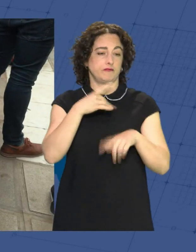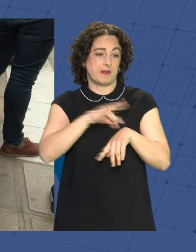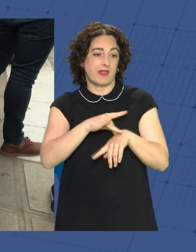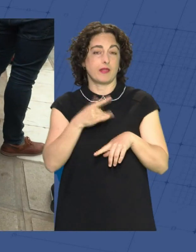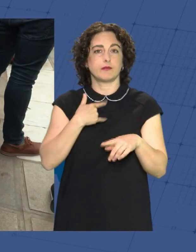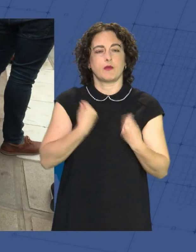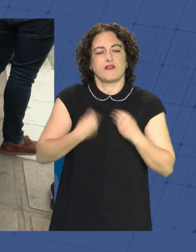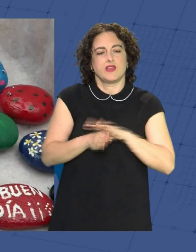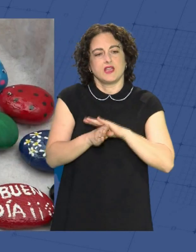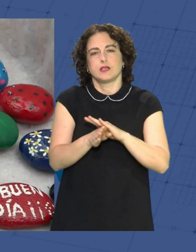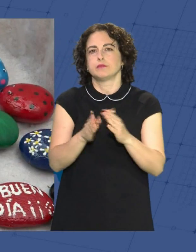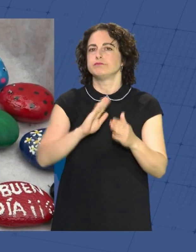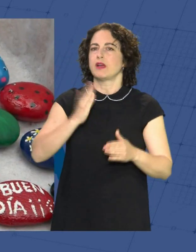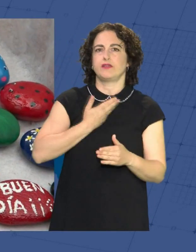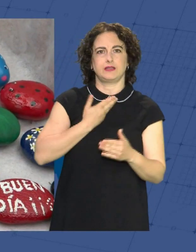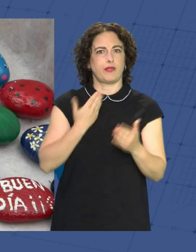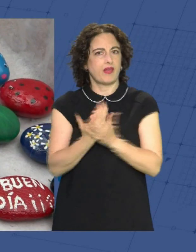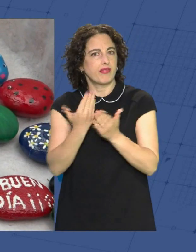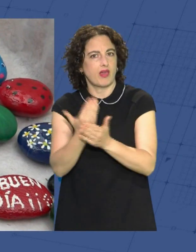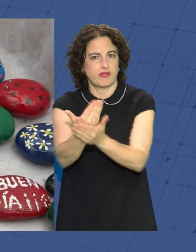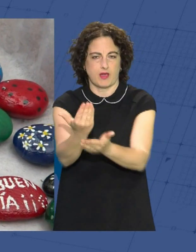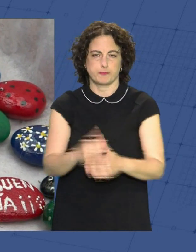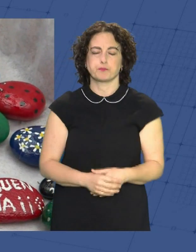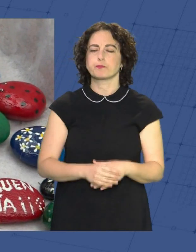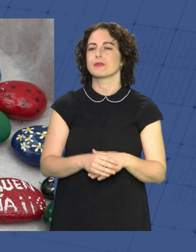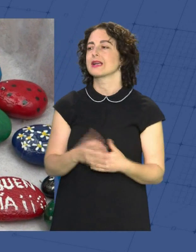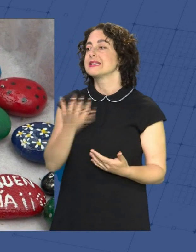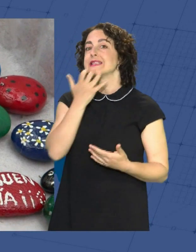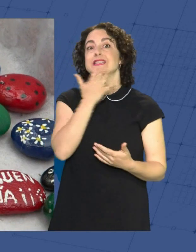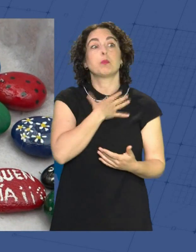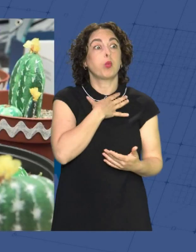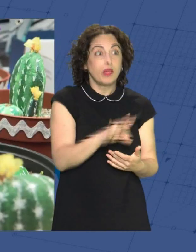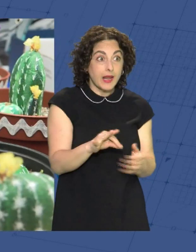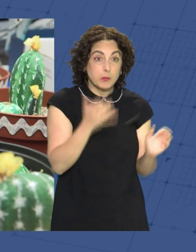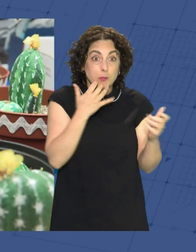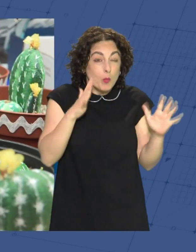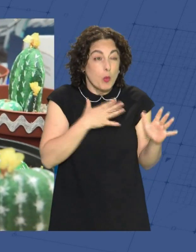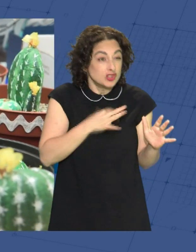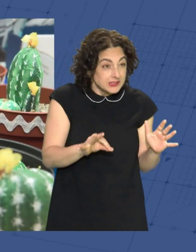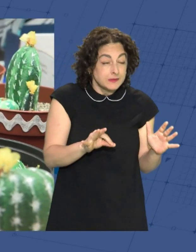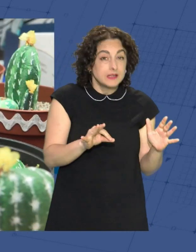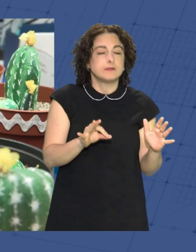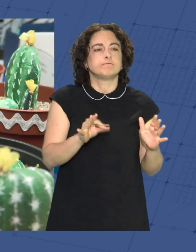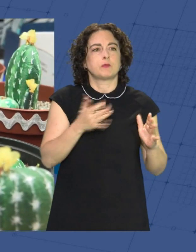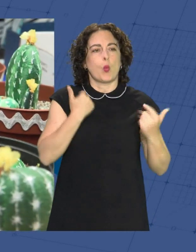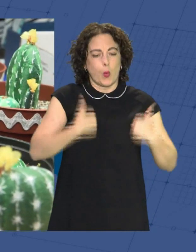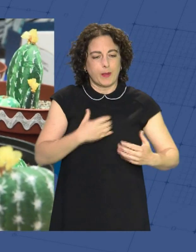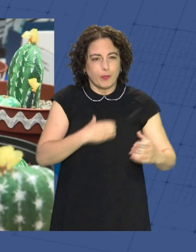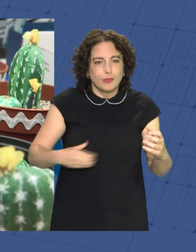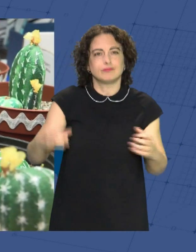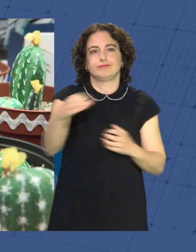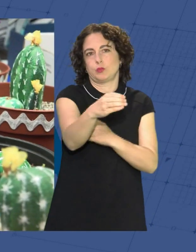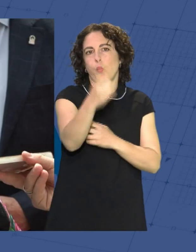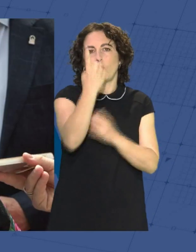una enfermedad que condiciona sobremanera su día a día. Si pudiéramos la verdad es que prestaríamos nuestro cuerpo por un día